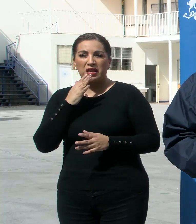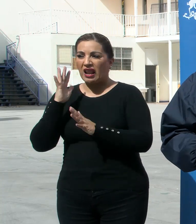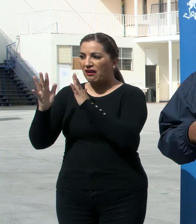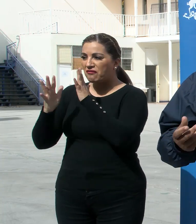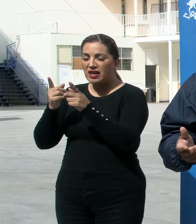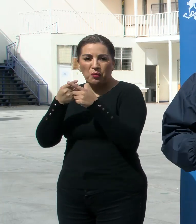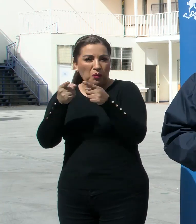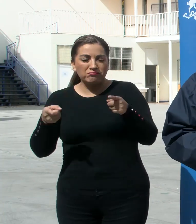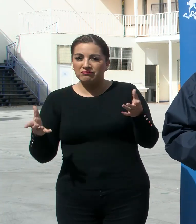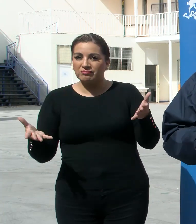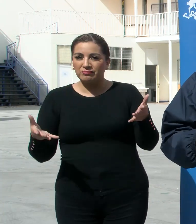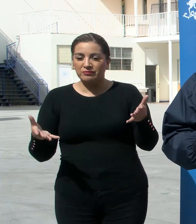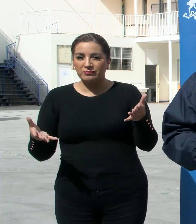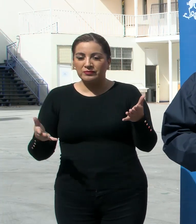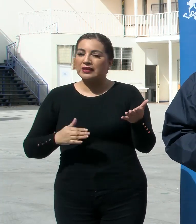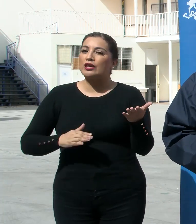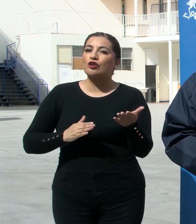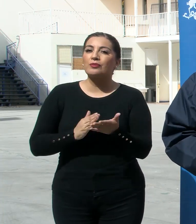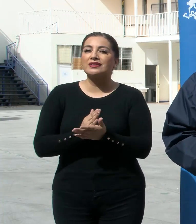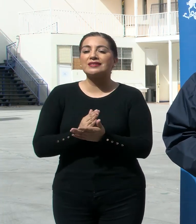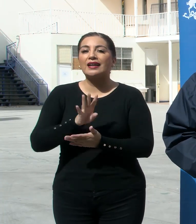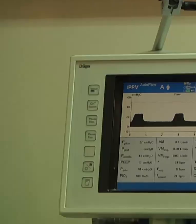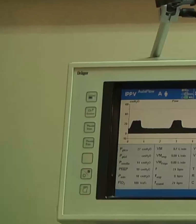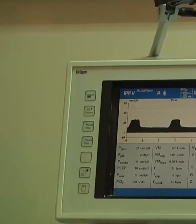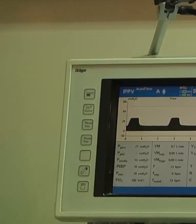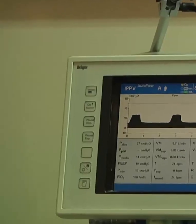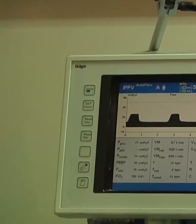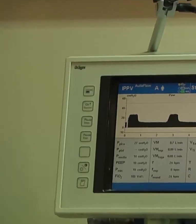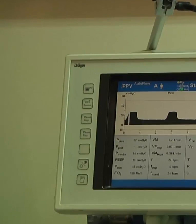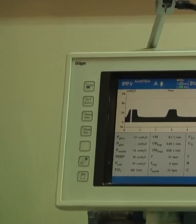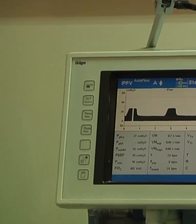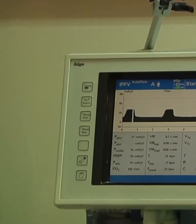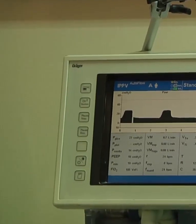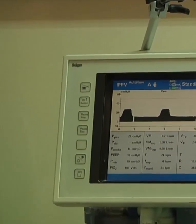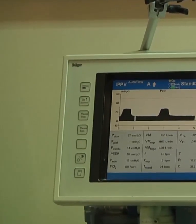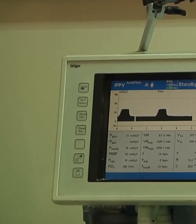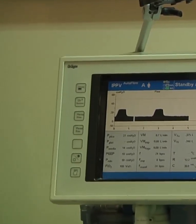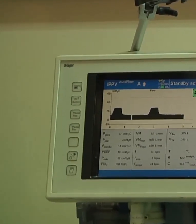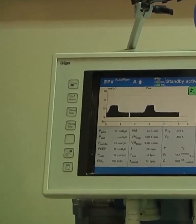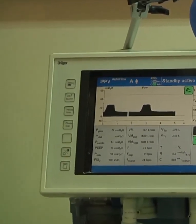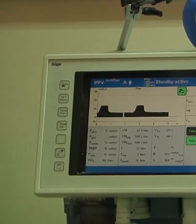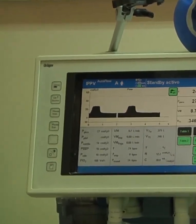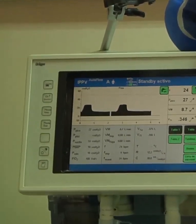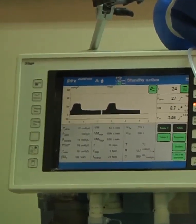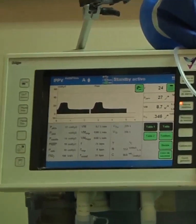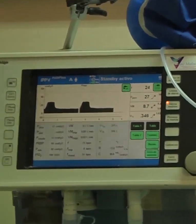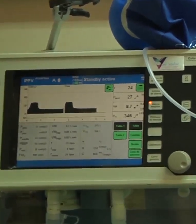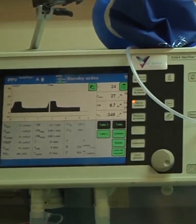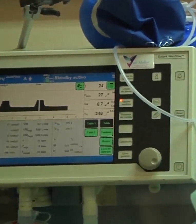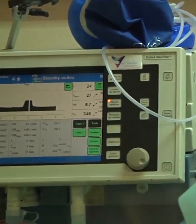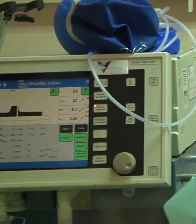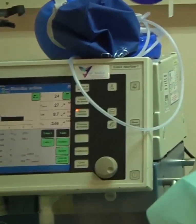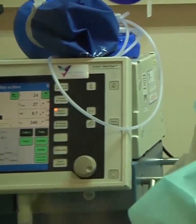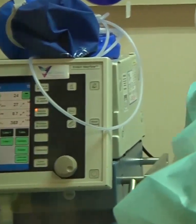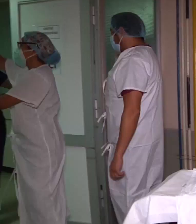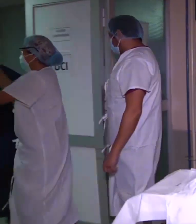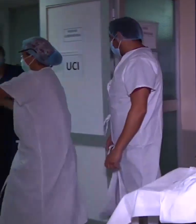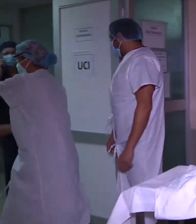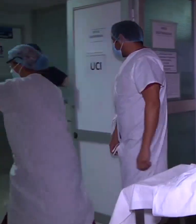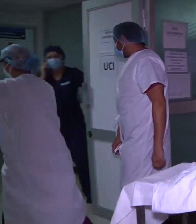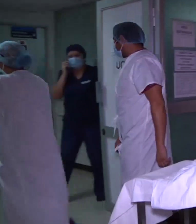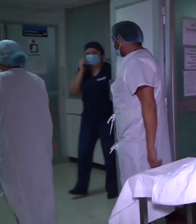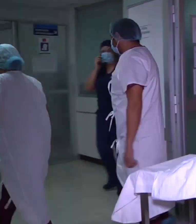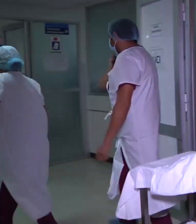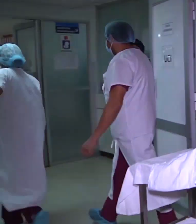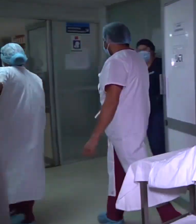poder iniciar el esquema de vacunación. Finalmente, según el reporte entregado por el Ministerio de Salud, la región